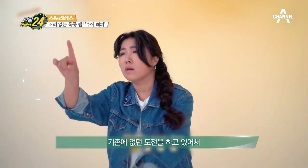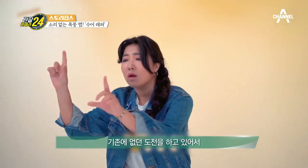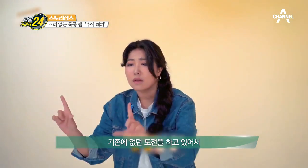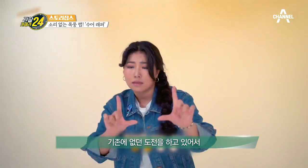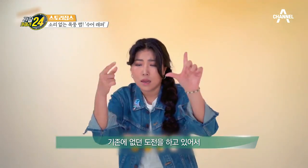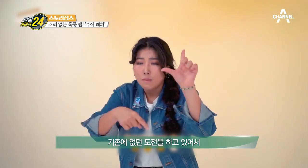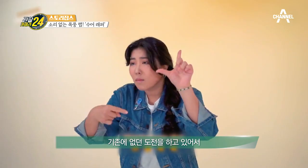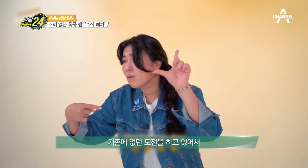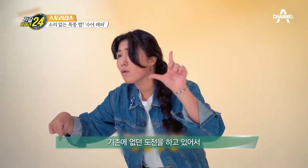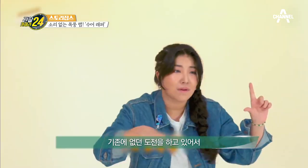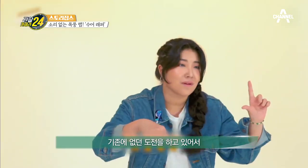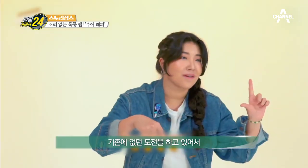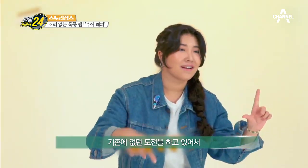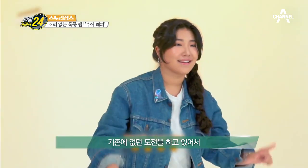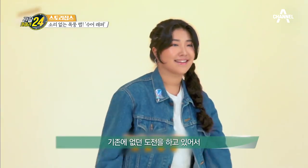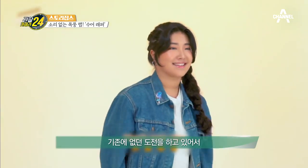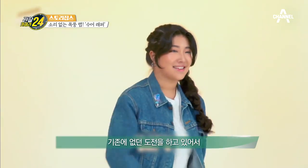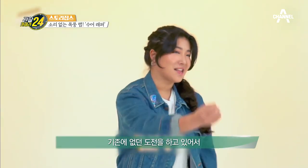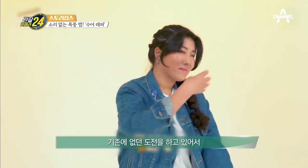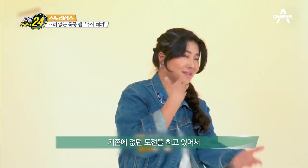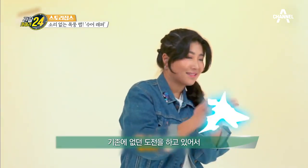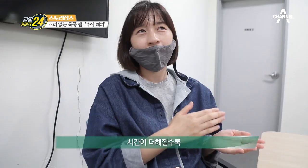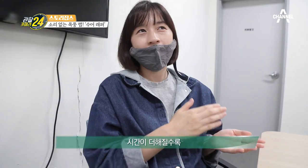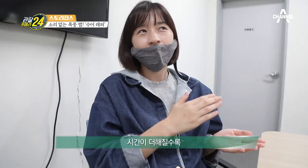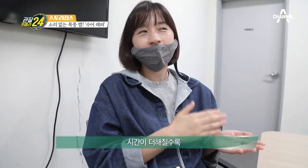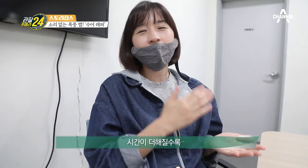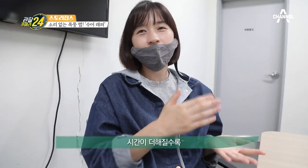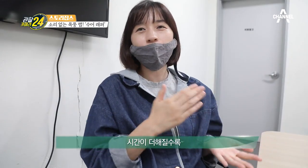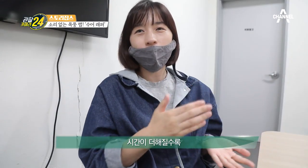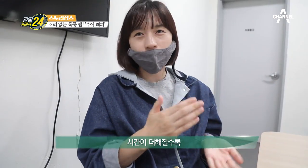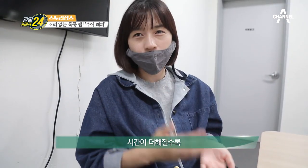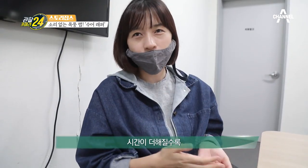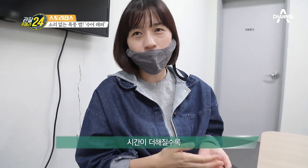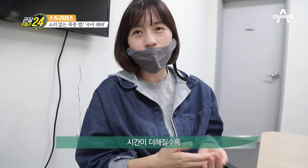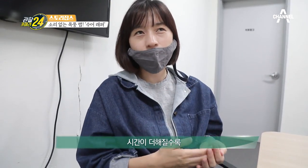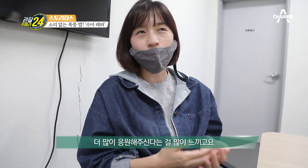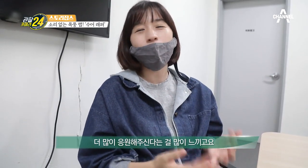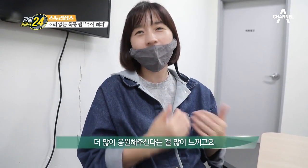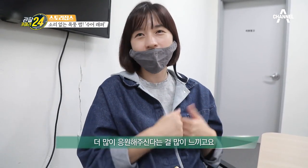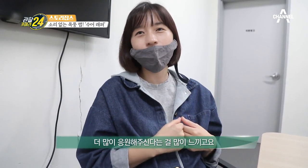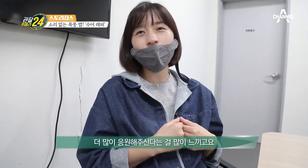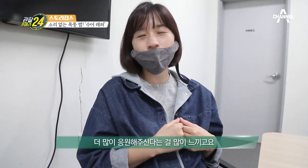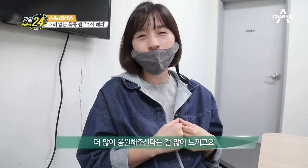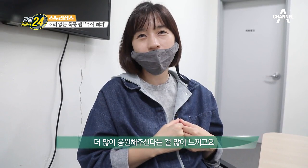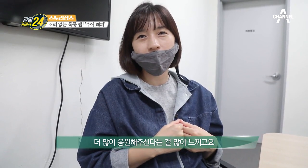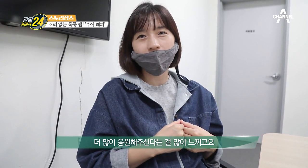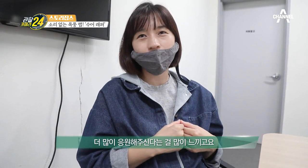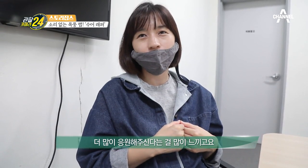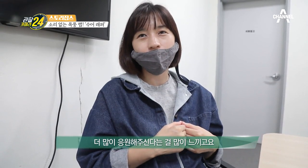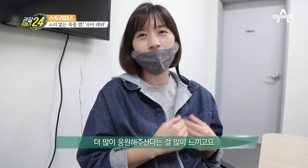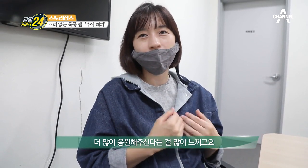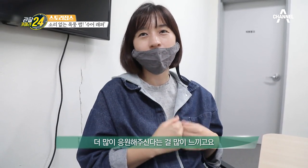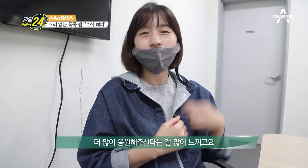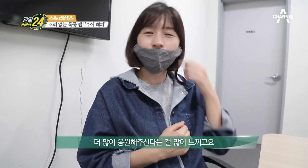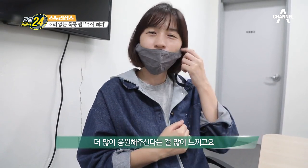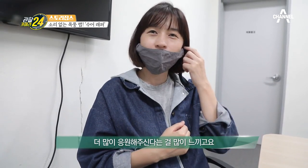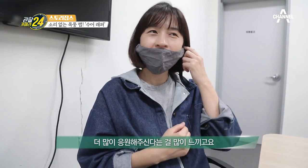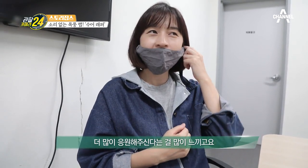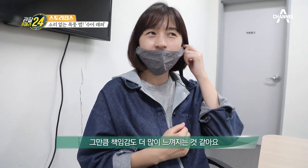없었던 이제 도전들을 하고 있기 때문에 시간이 더해질수록 더 많이 응원해주신다라는 걸 많이 느끼고요. 그래서